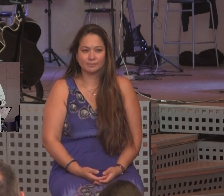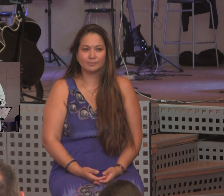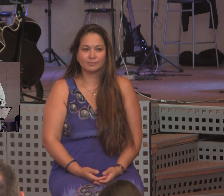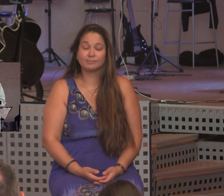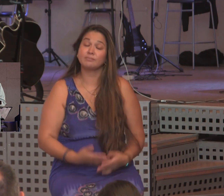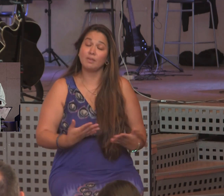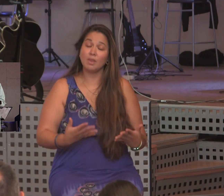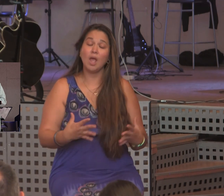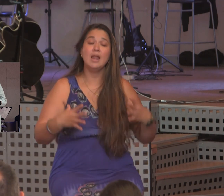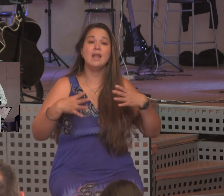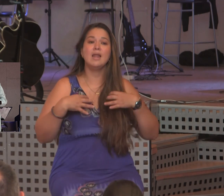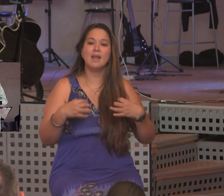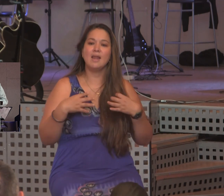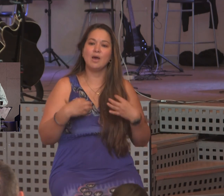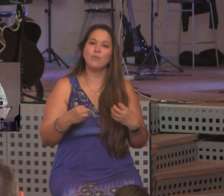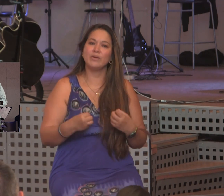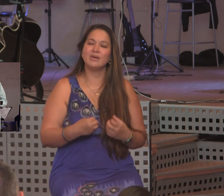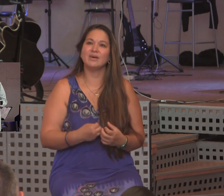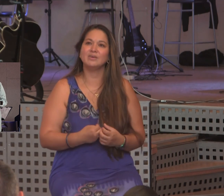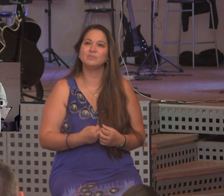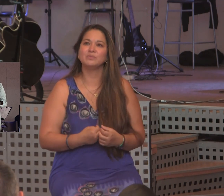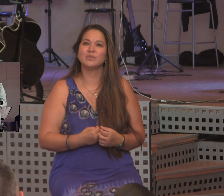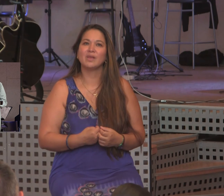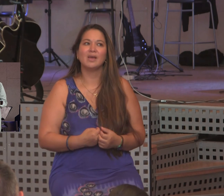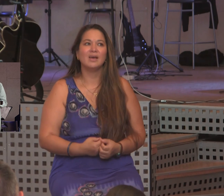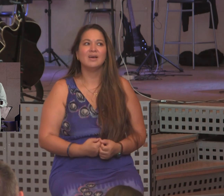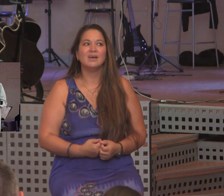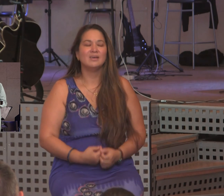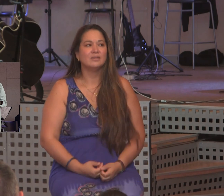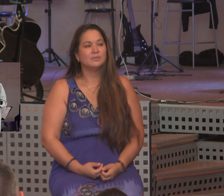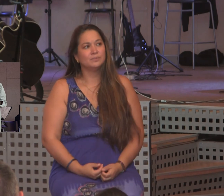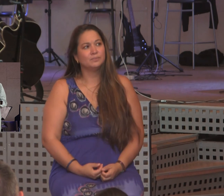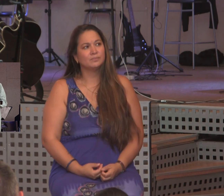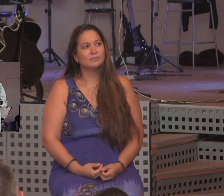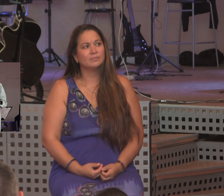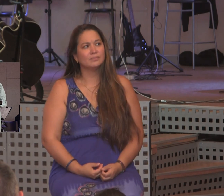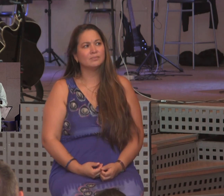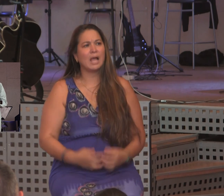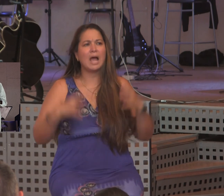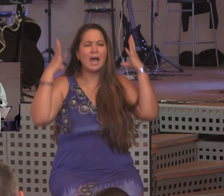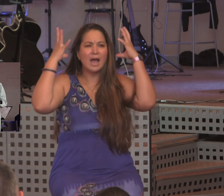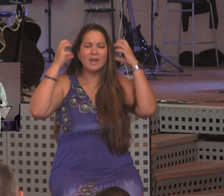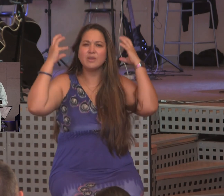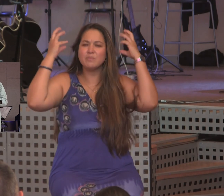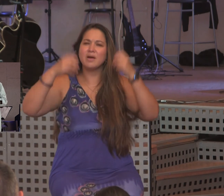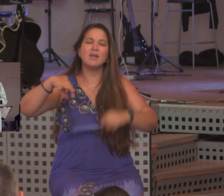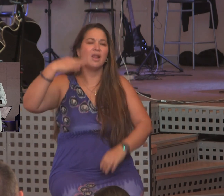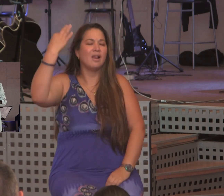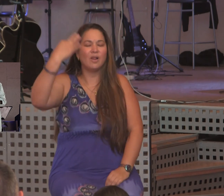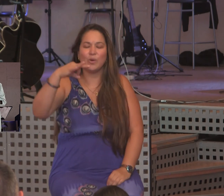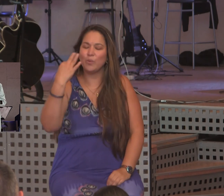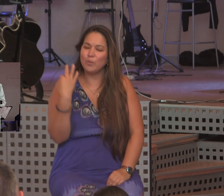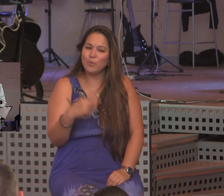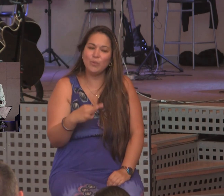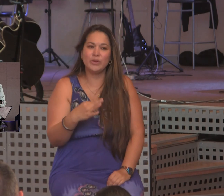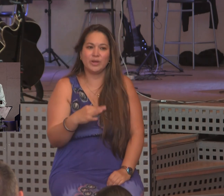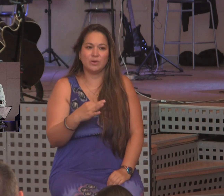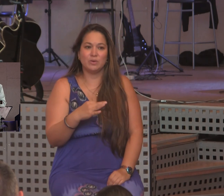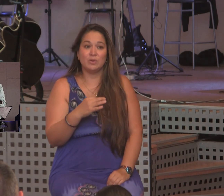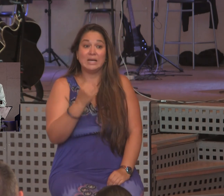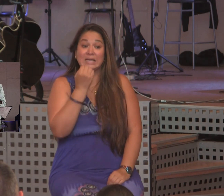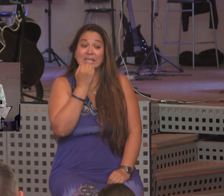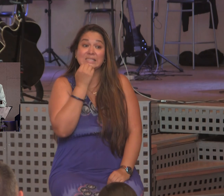Fíjate que la oveja es de los pocos, si no el único animal que cuando lo llevas